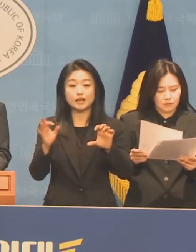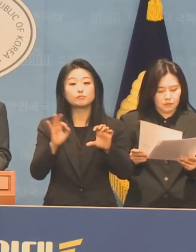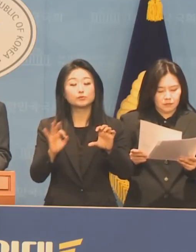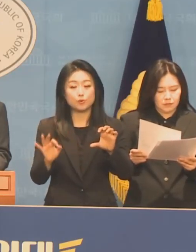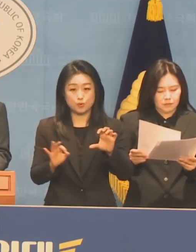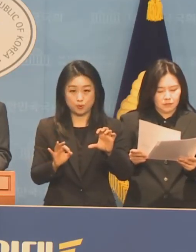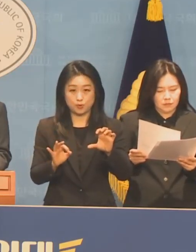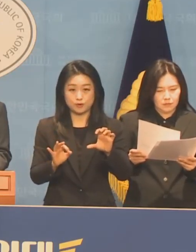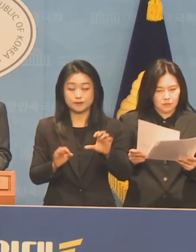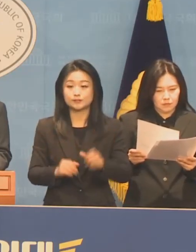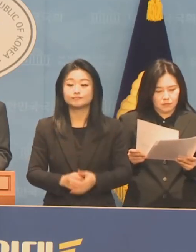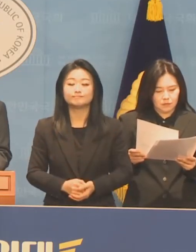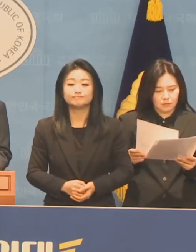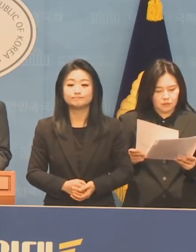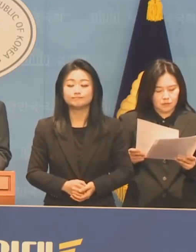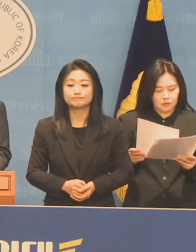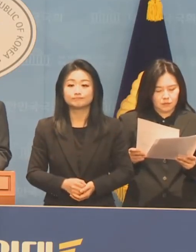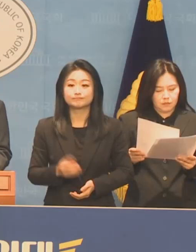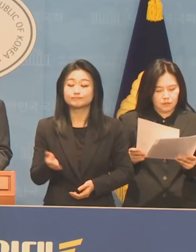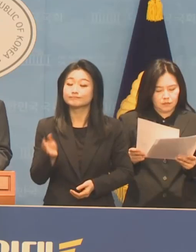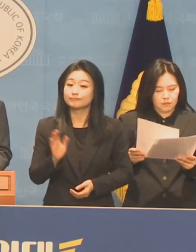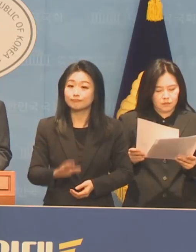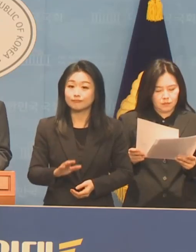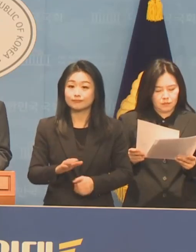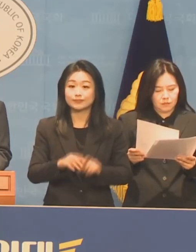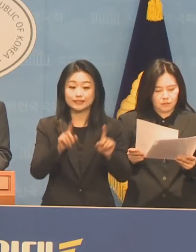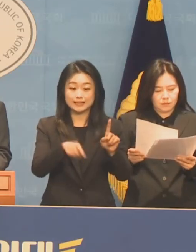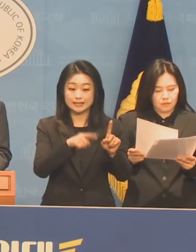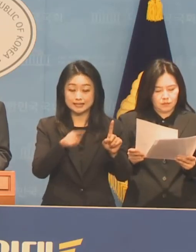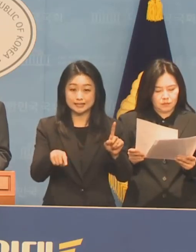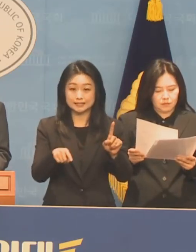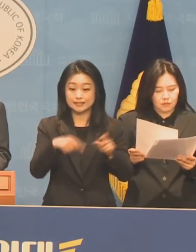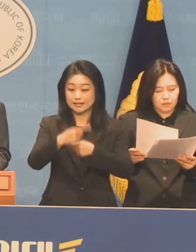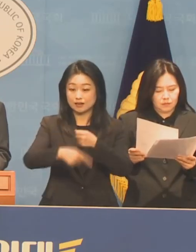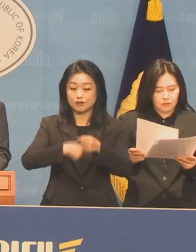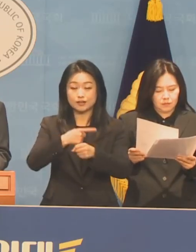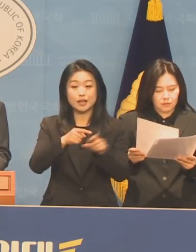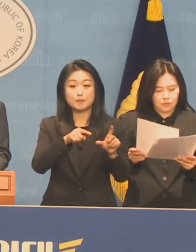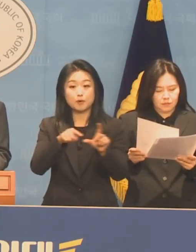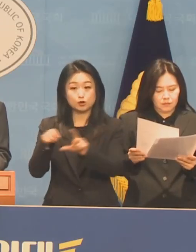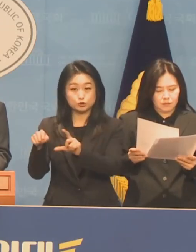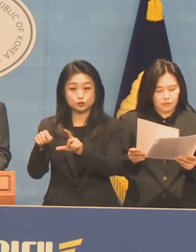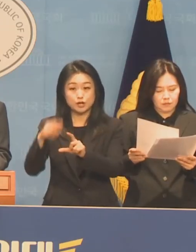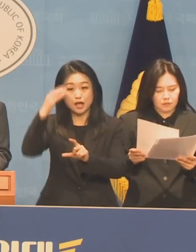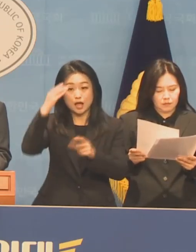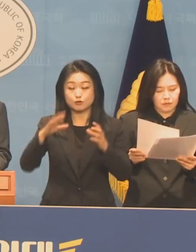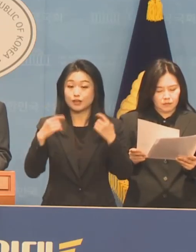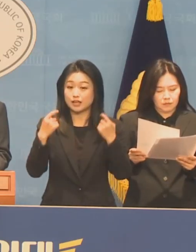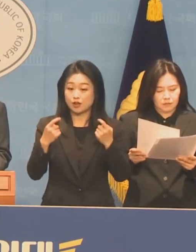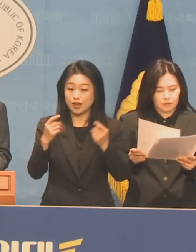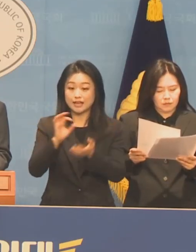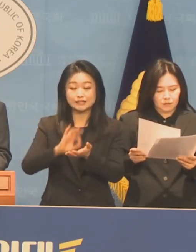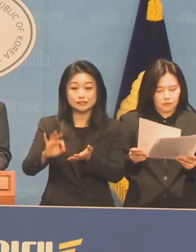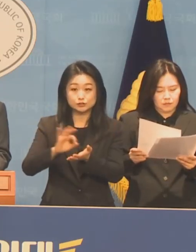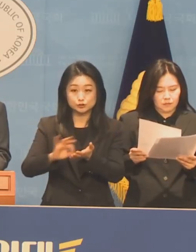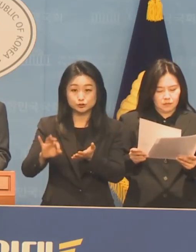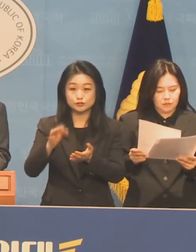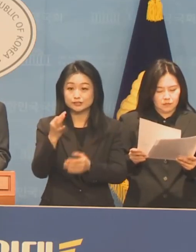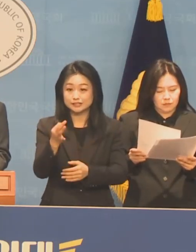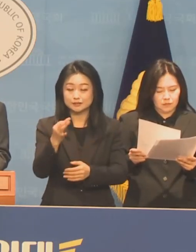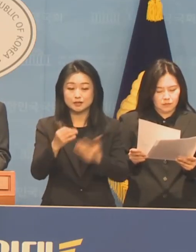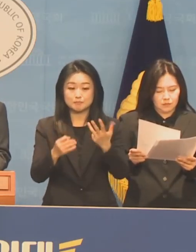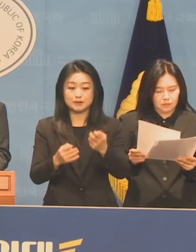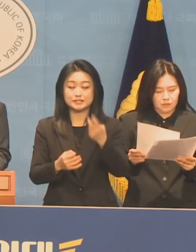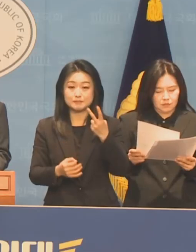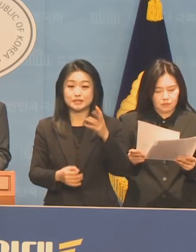45.4%에 달합니다. 다만 1인당 연간 평균 국내 여행 지출액은